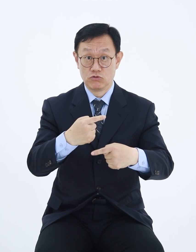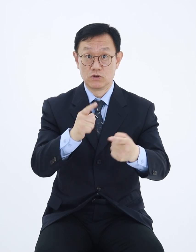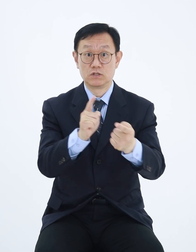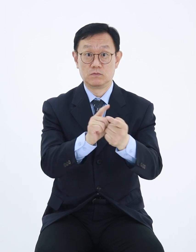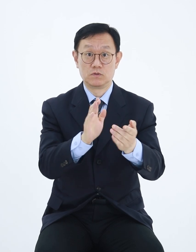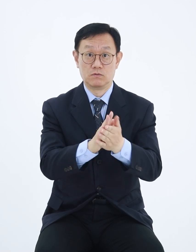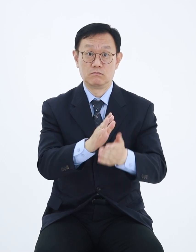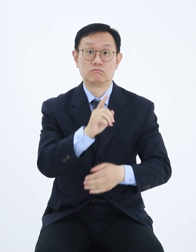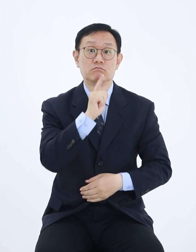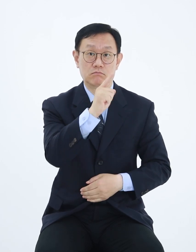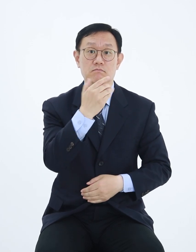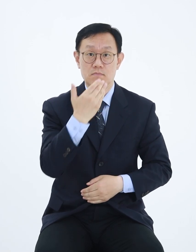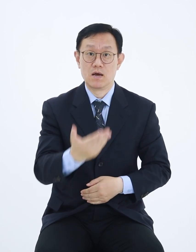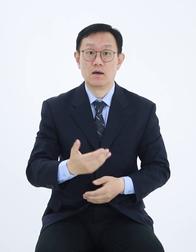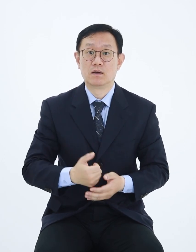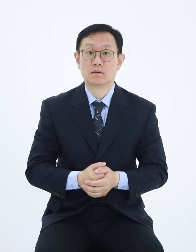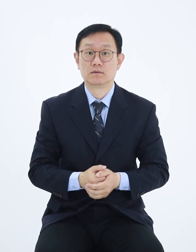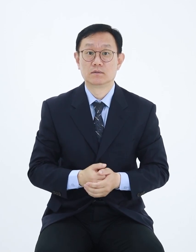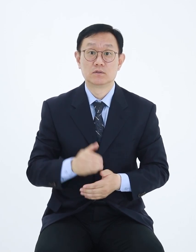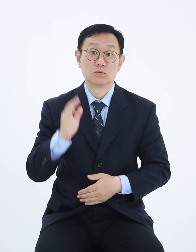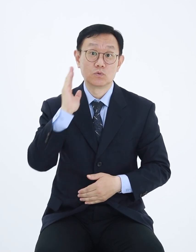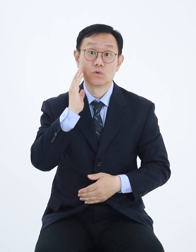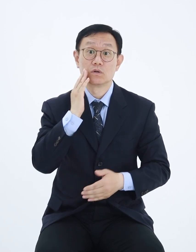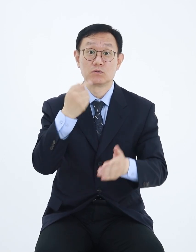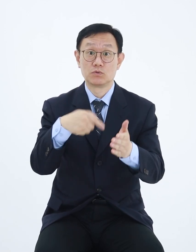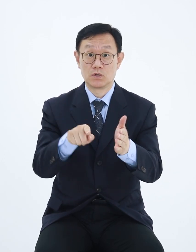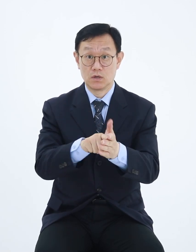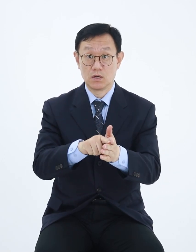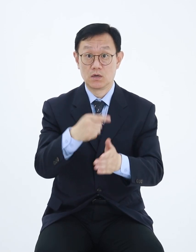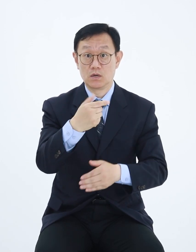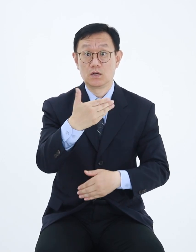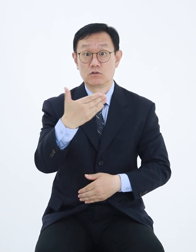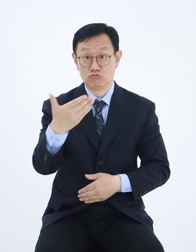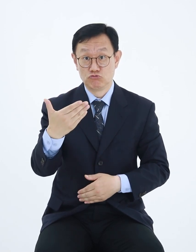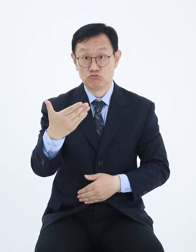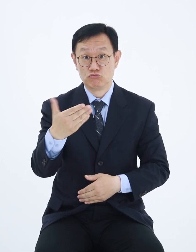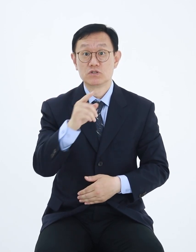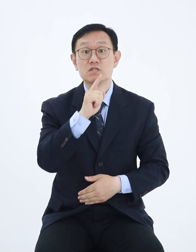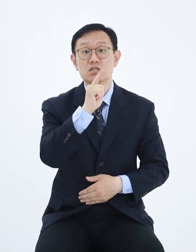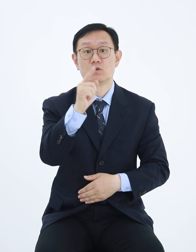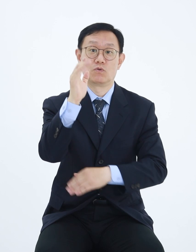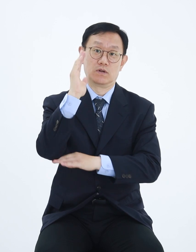있어요. 청각장애인을 위한 119 안전신고 이야기